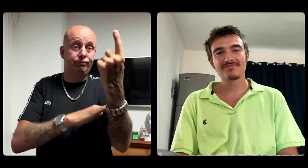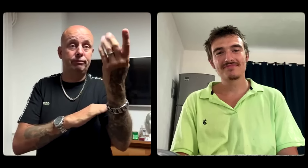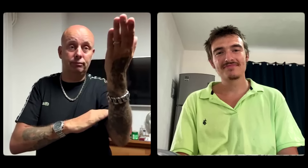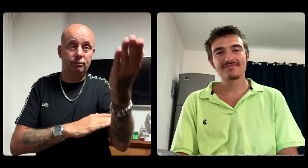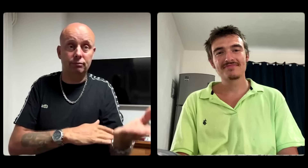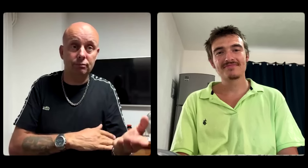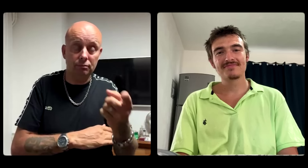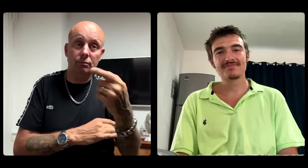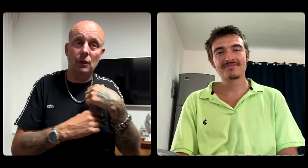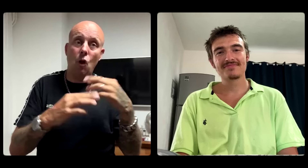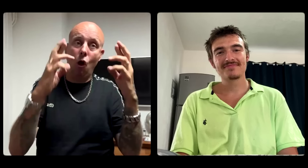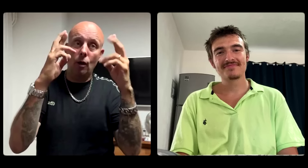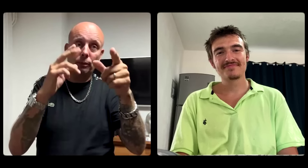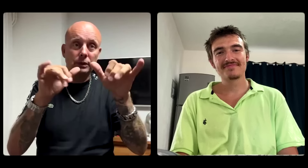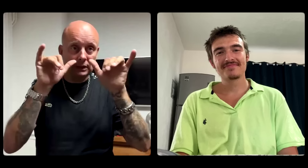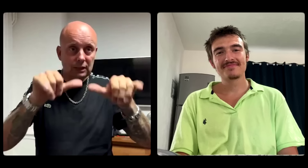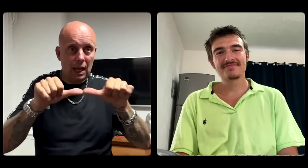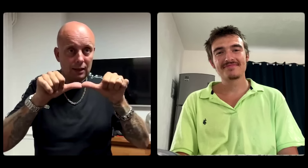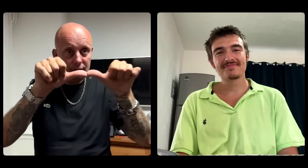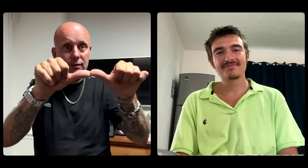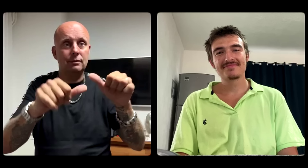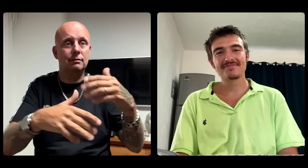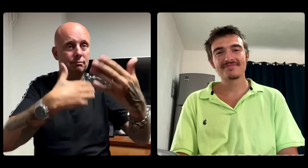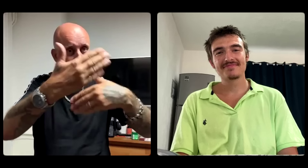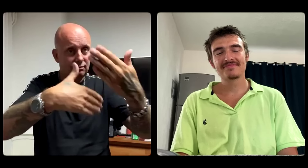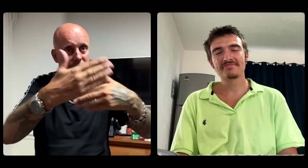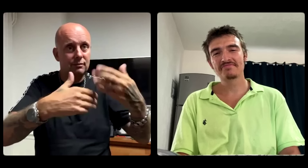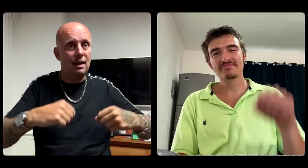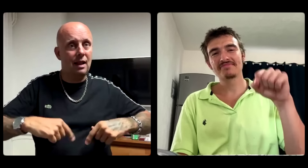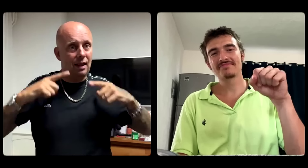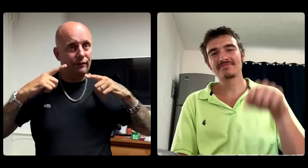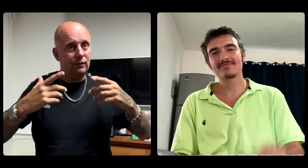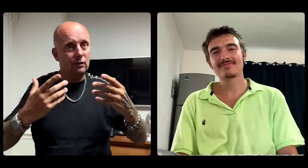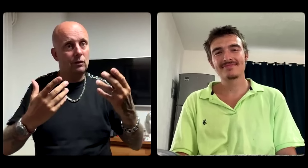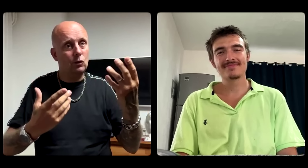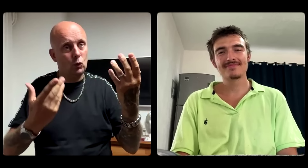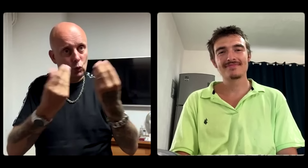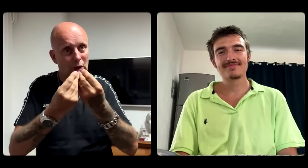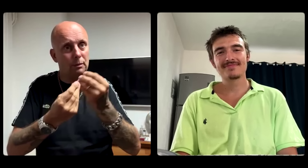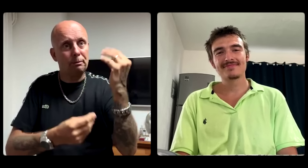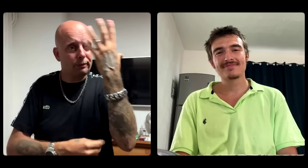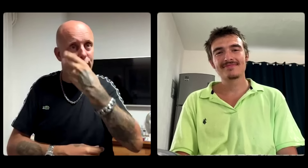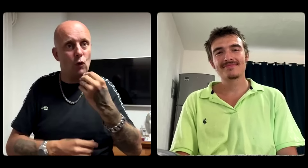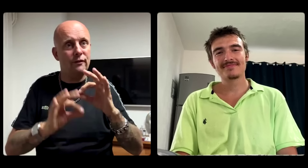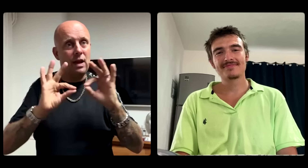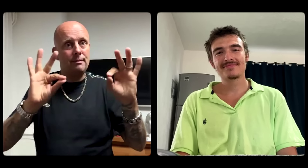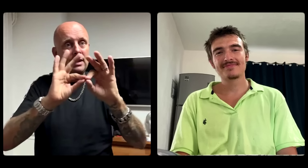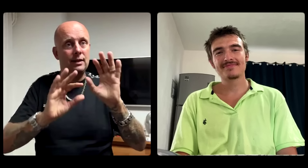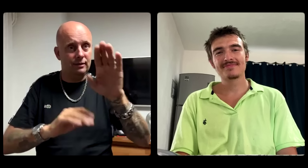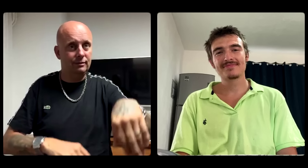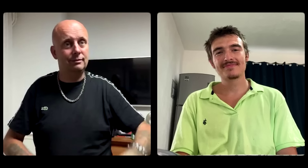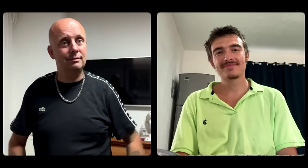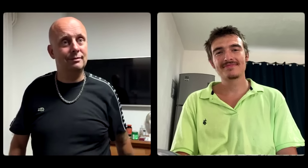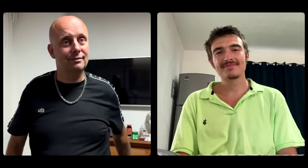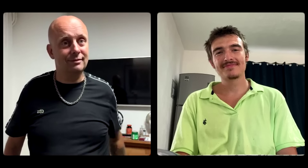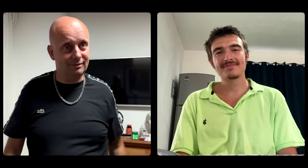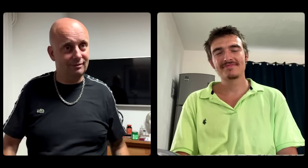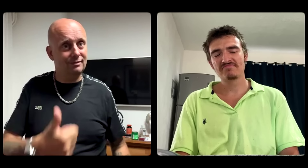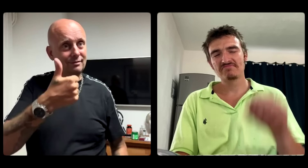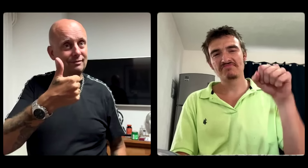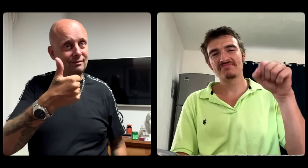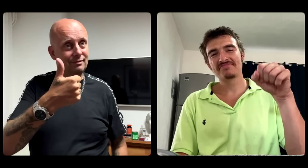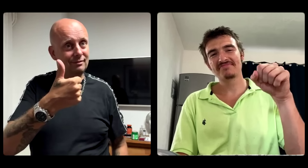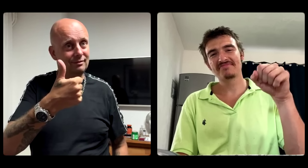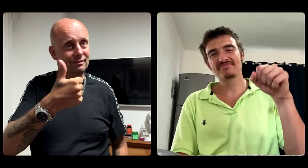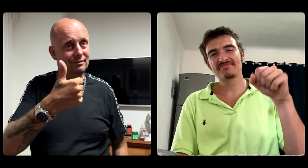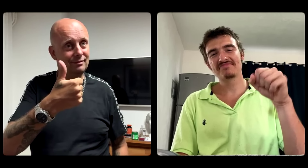ik kan het niet meer gelijk on the spot. Ik snap dat de chickies dat doen, hè. Dat ze in de bosjes gaan met een keel en dan gelijk op een knie gaan. Ik snap dat niet. Ik snap dat